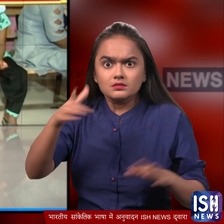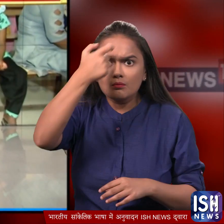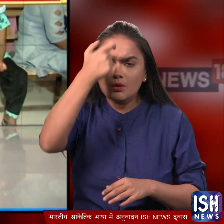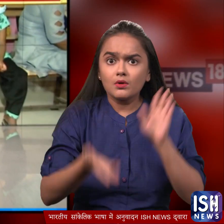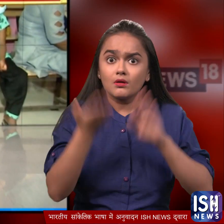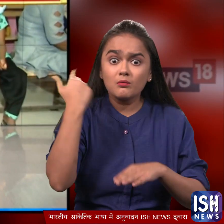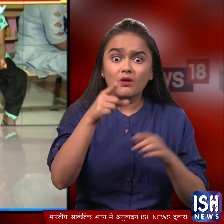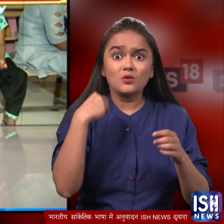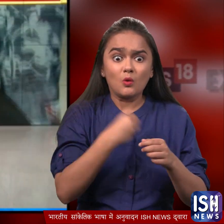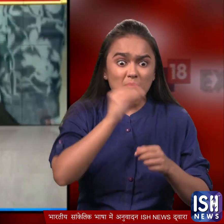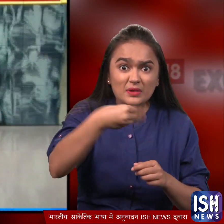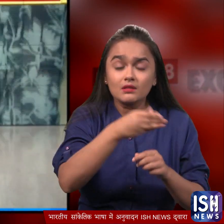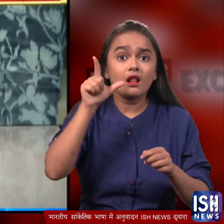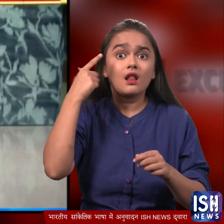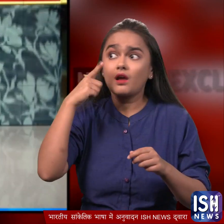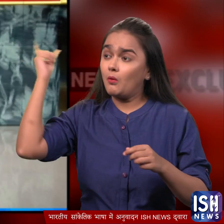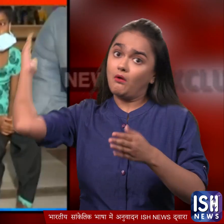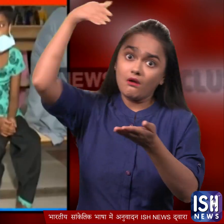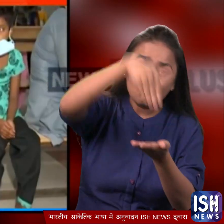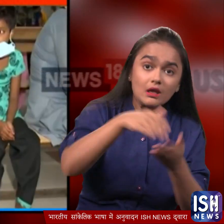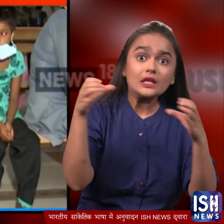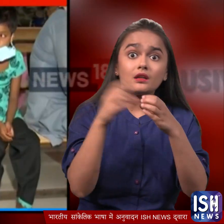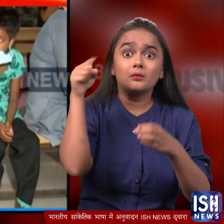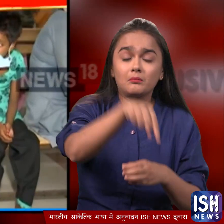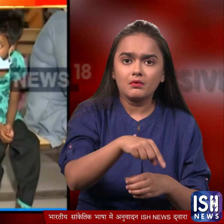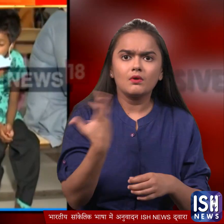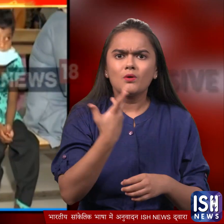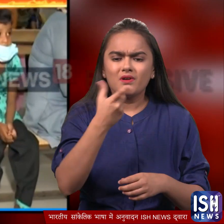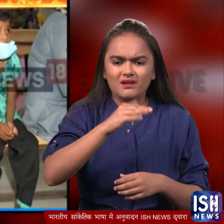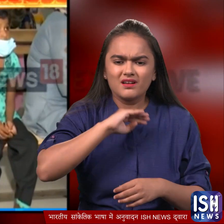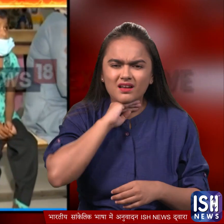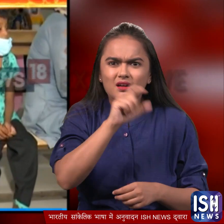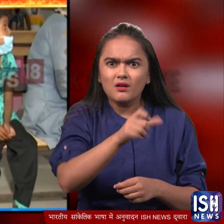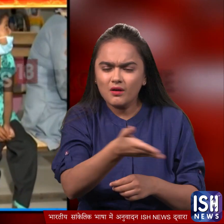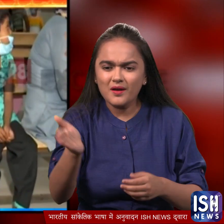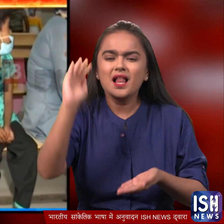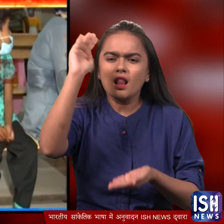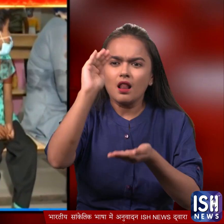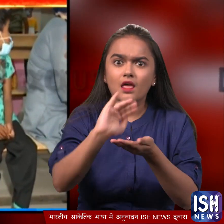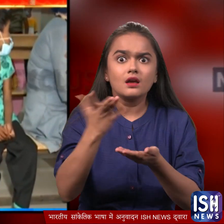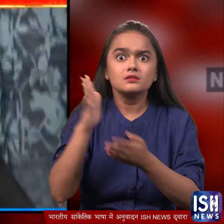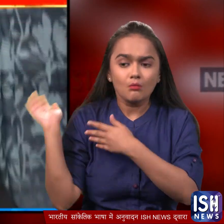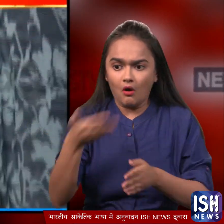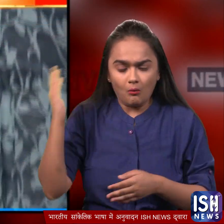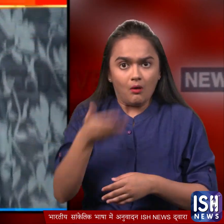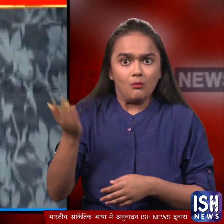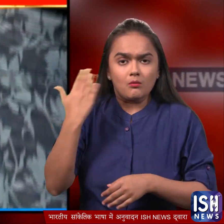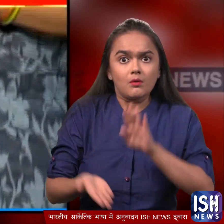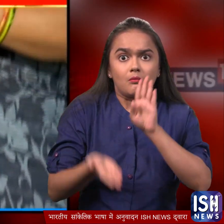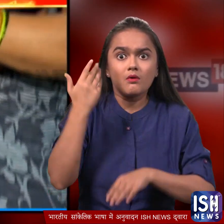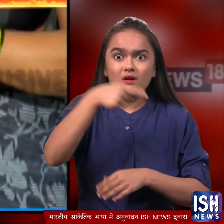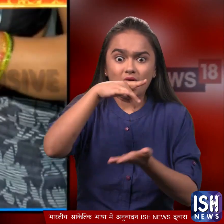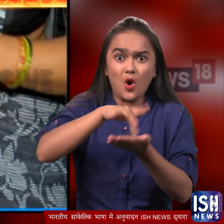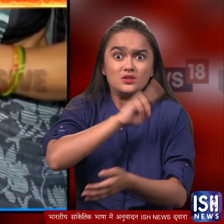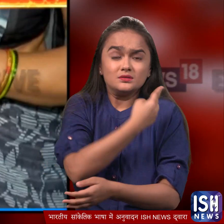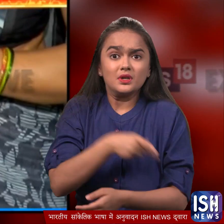कि डॉक्टरों की एक टीम लखनऊ से भी वहां पहुंची हुई है, क्योंकि बीमार बच्चों की तादाद कम होने का नाम ही नहीं ले रही। जिला अस्पताल में